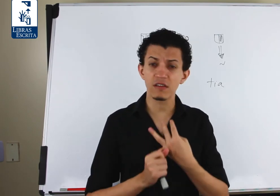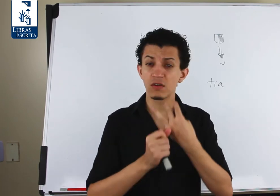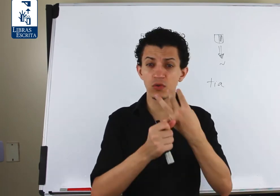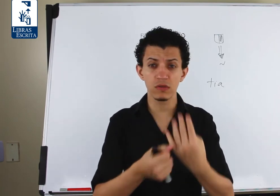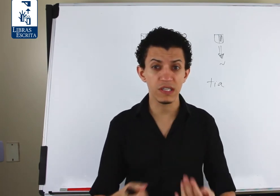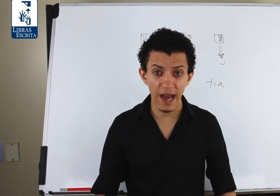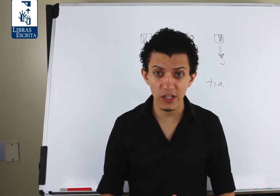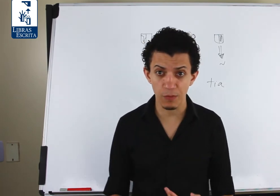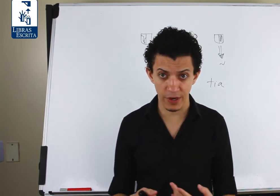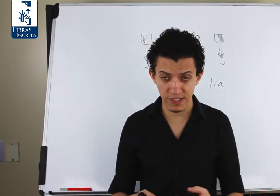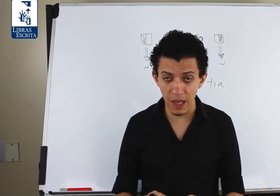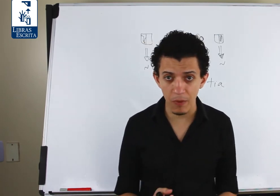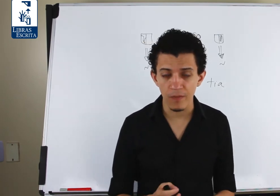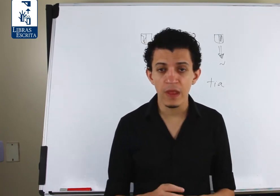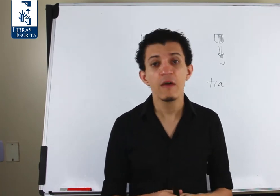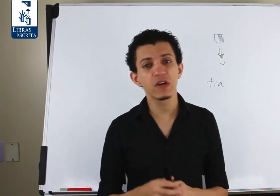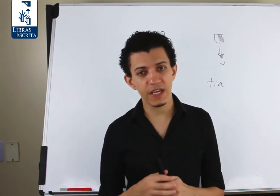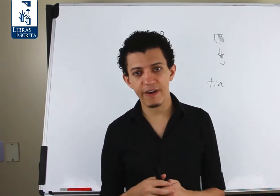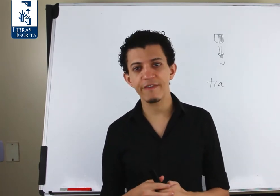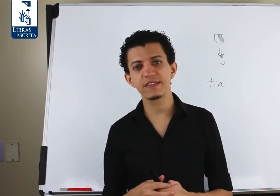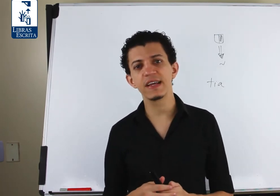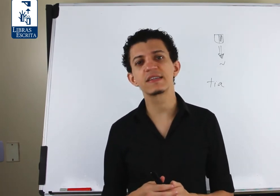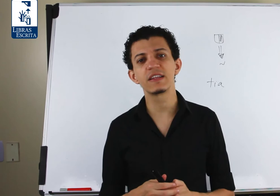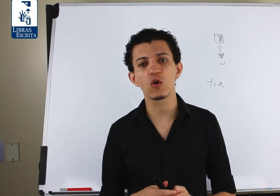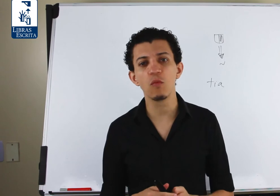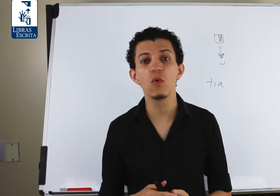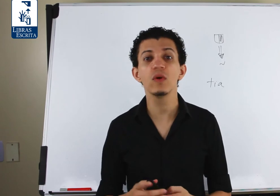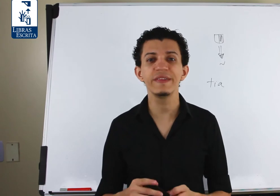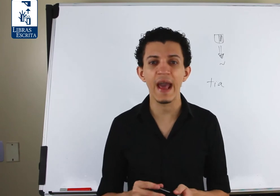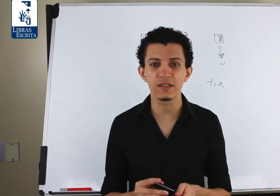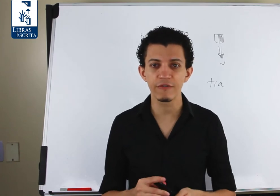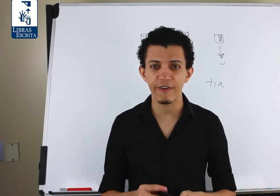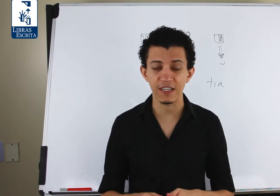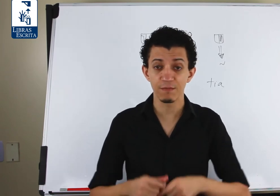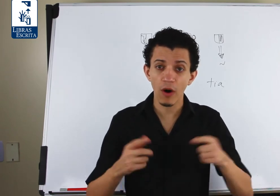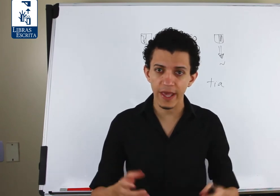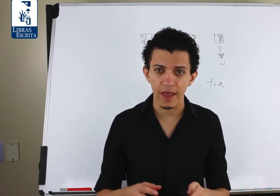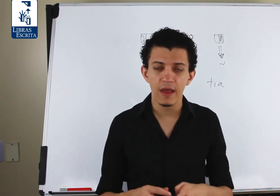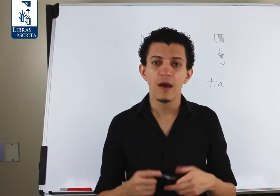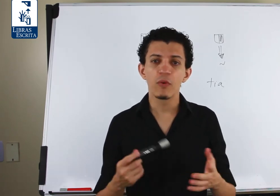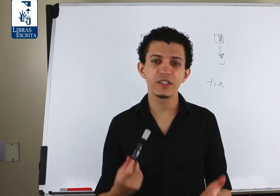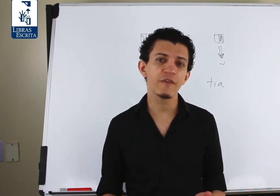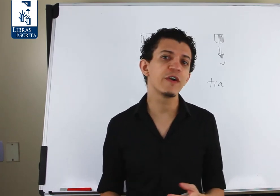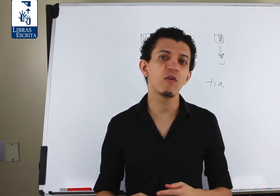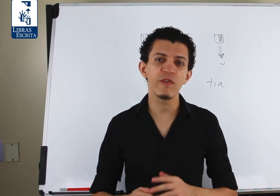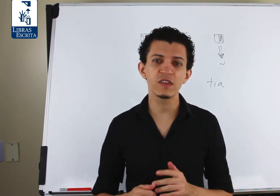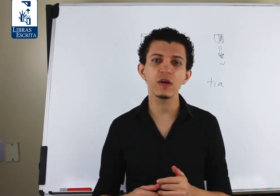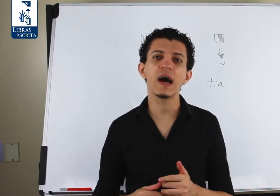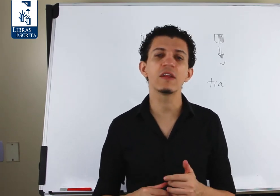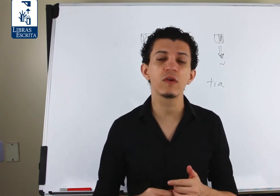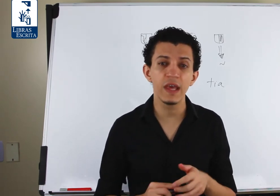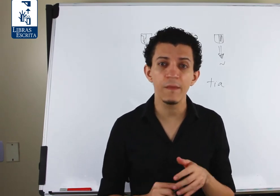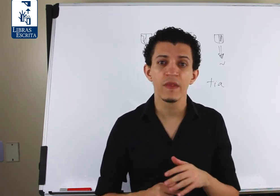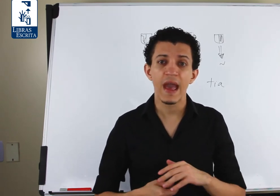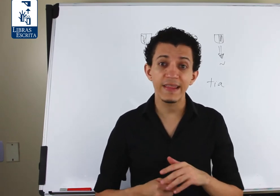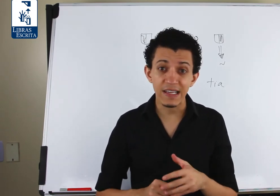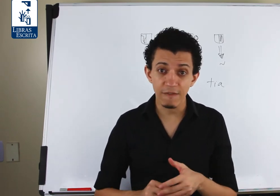tradução de um site, por exemplo, você vai fazer a escrita como um destro faz. Por quê? Porque já foi convencionado que é dessa